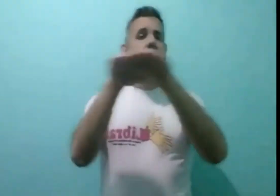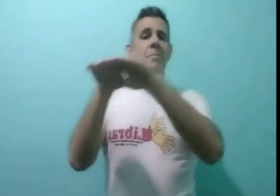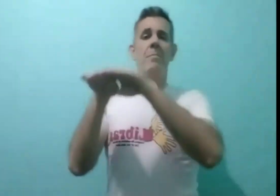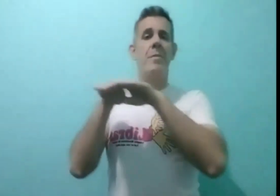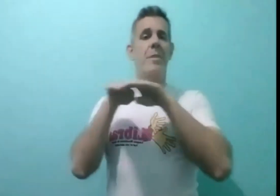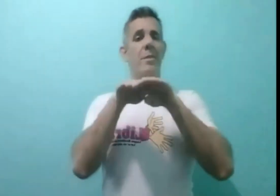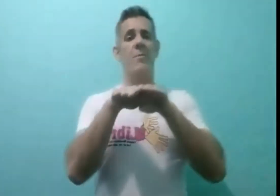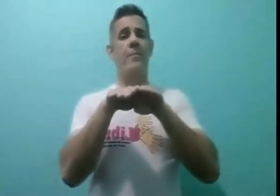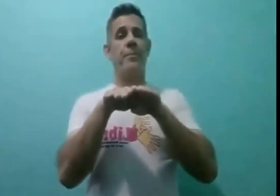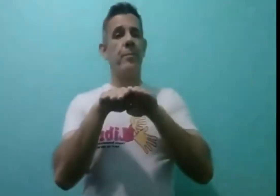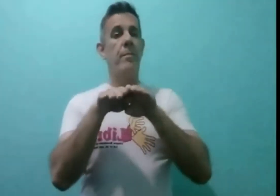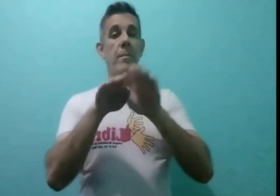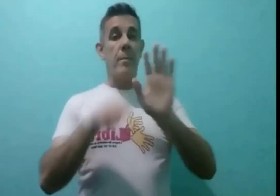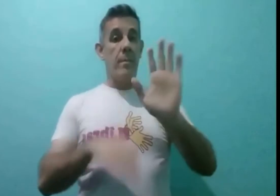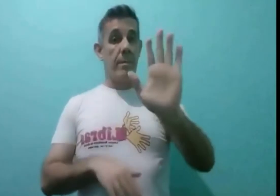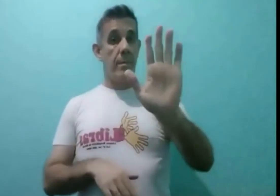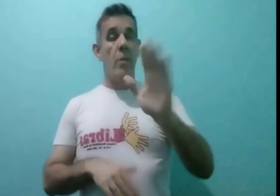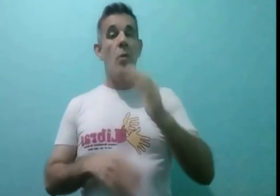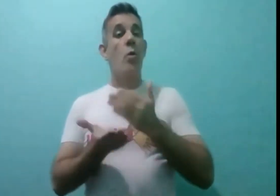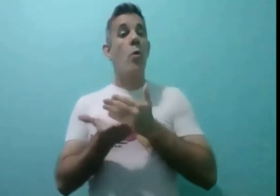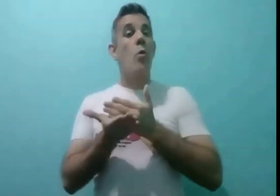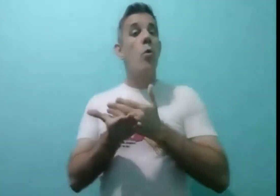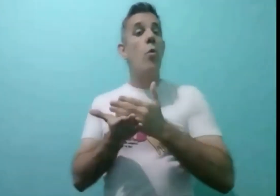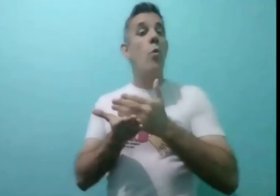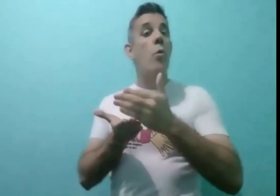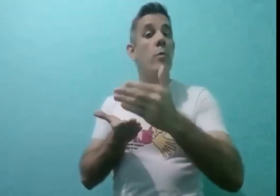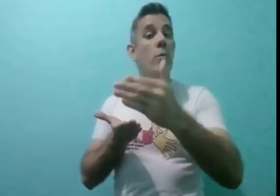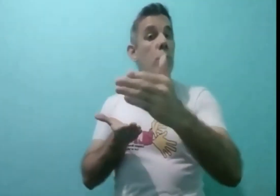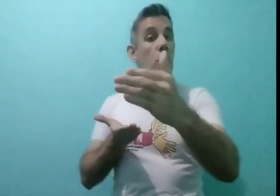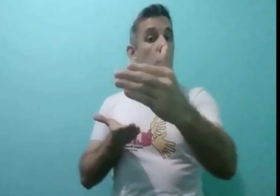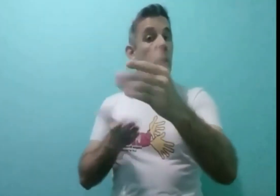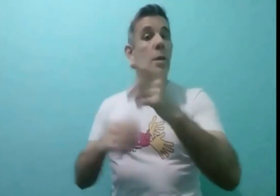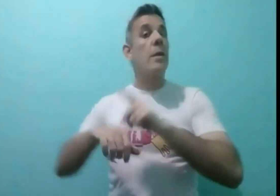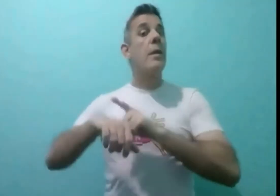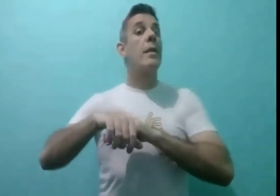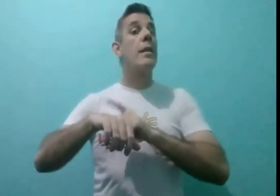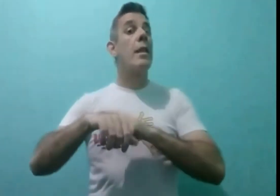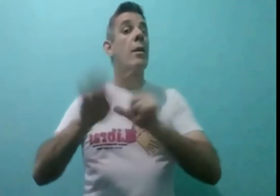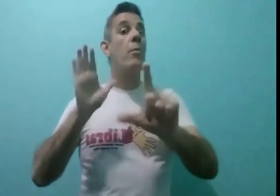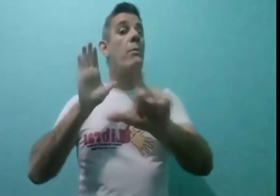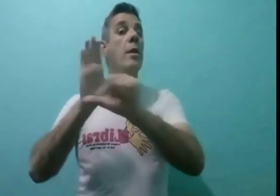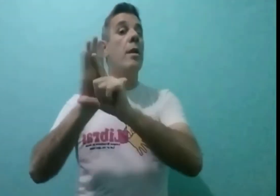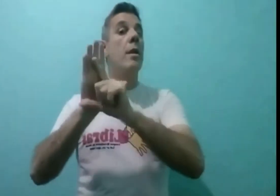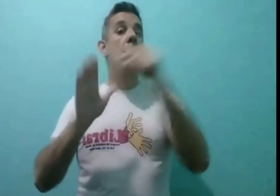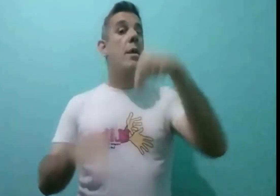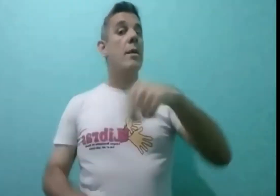intérprete de língua de sinais junto com os surdos. Então era um processo em que todos estavam iguais, em que todos eram